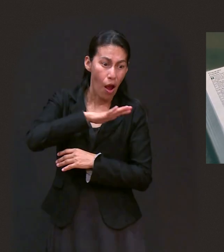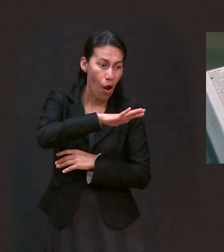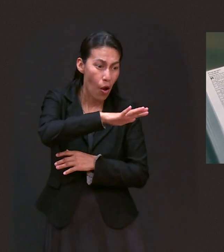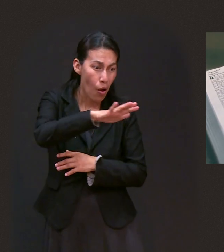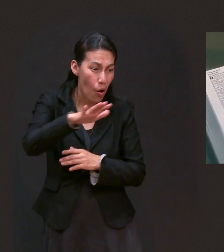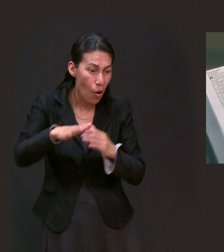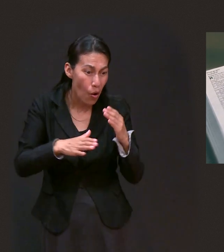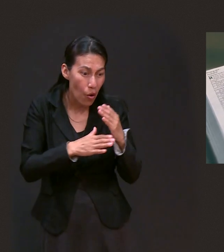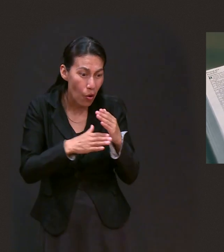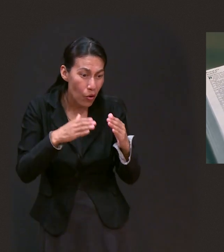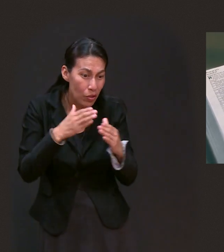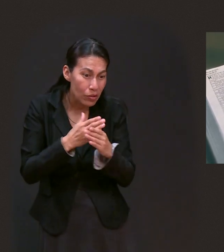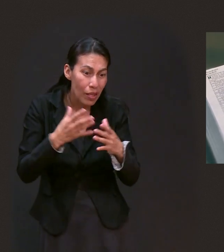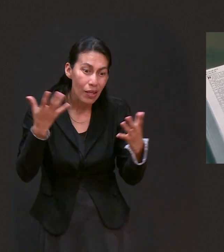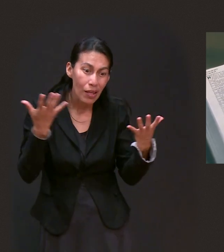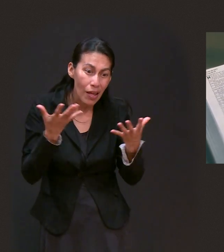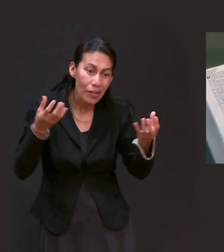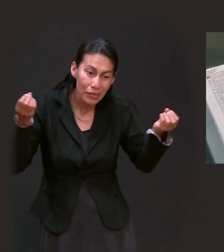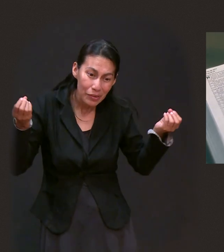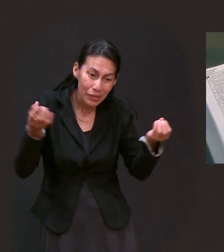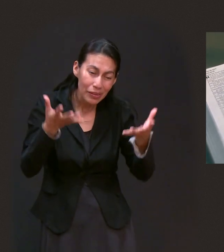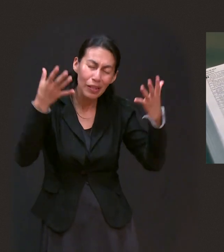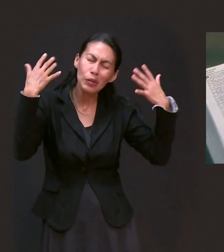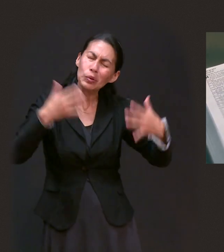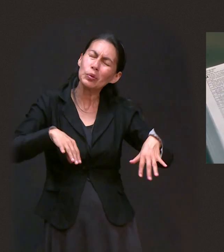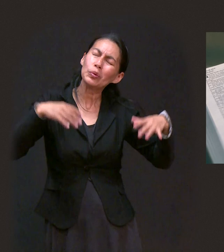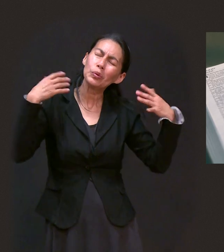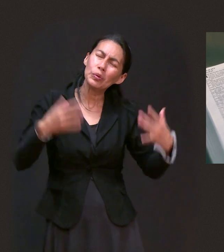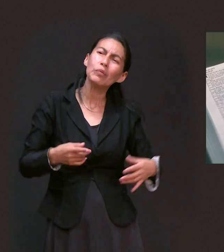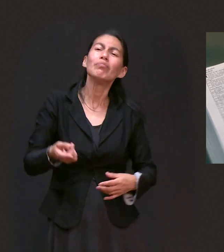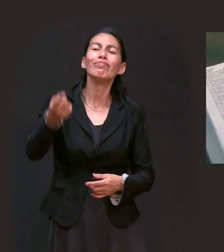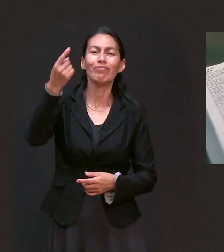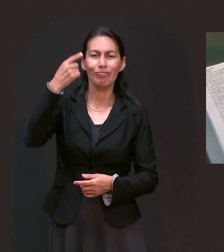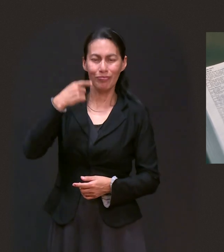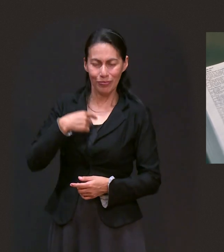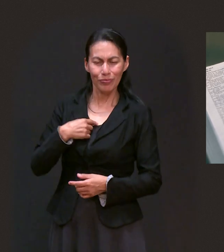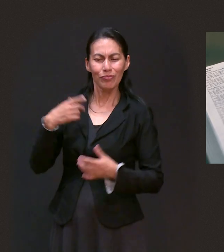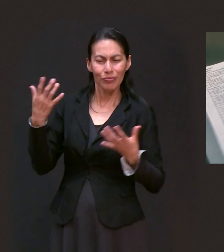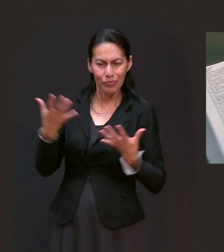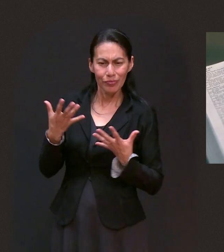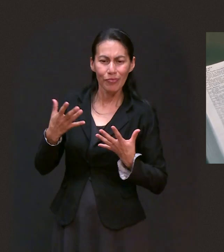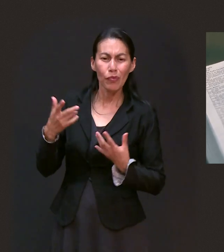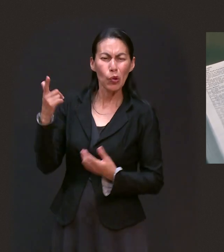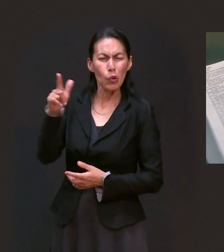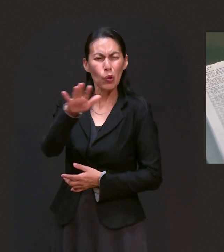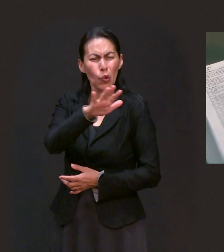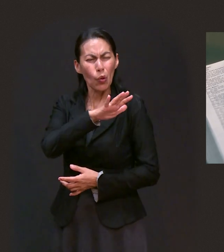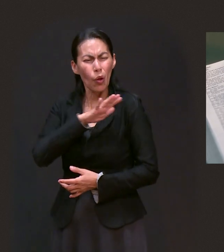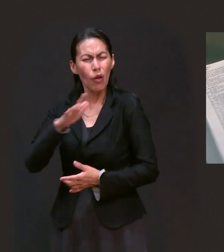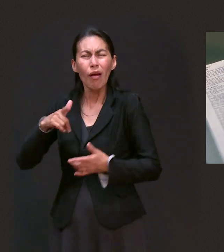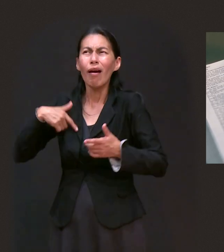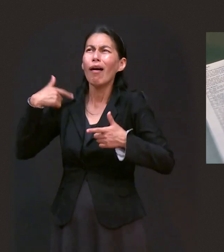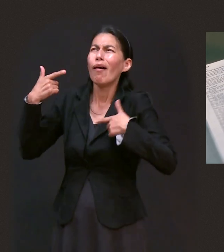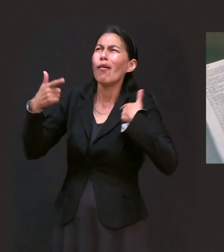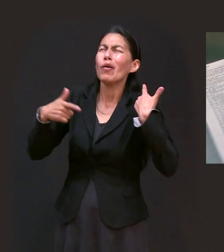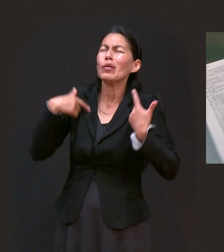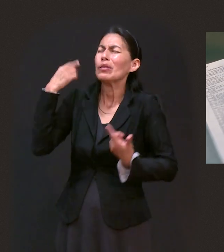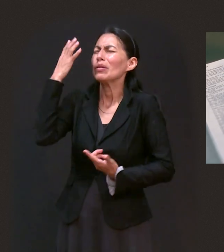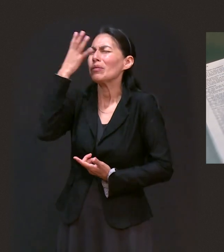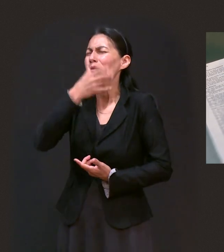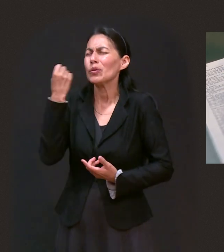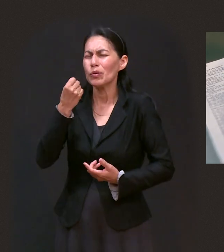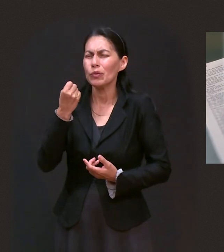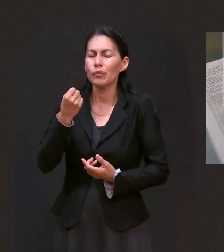señor por ellos grandes cosas ha hecho el señor por nosotros estamos llenos de